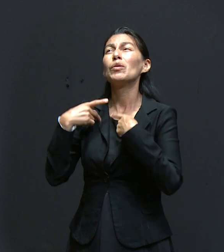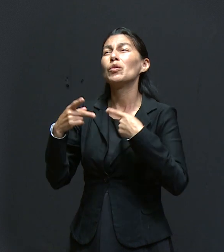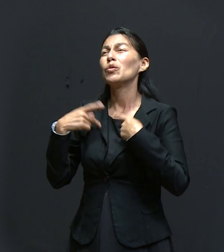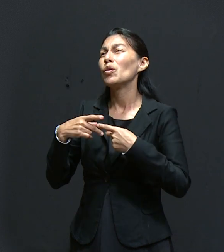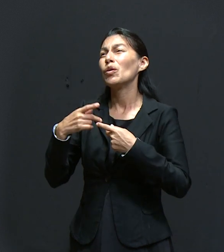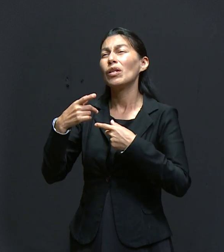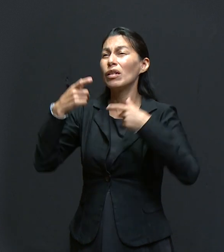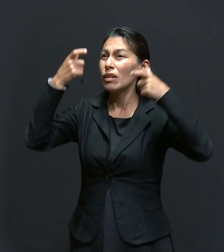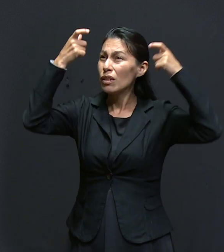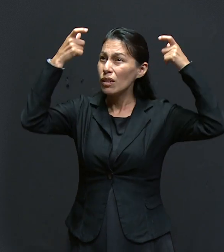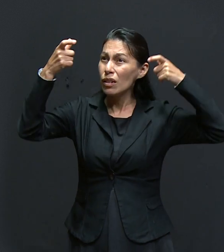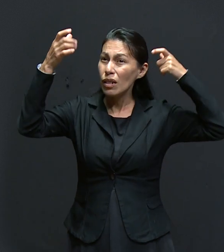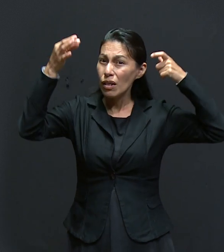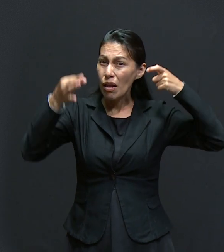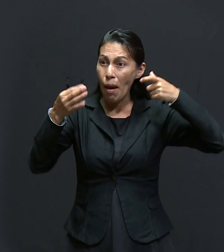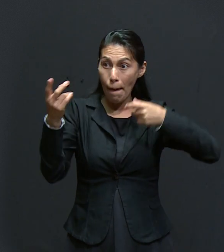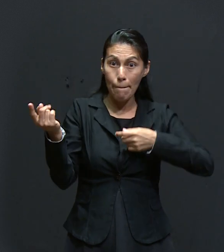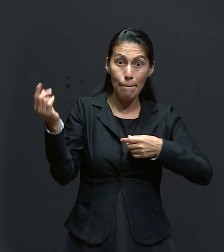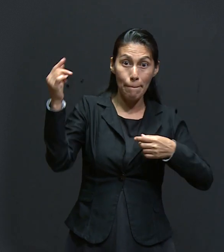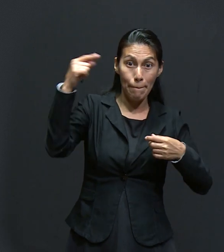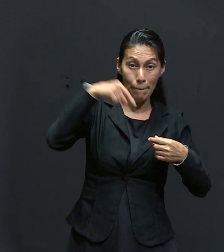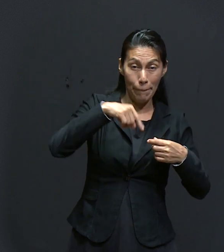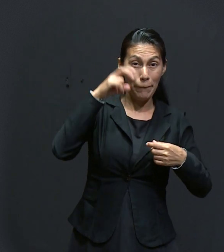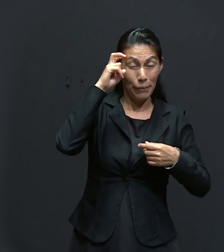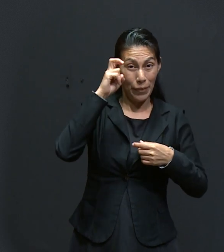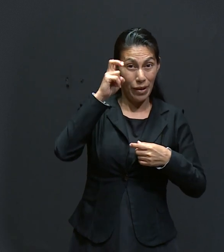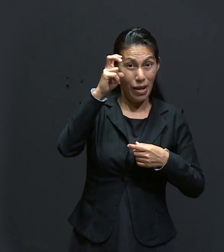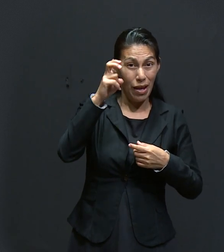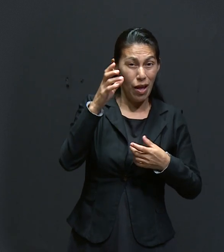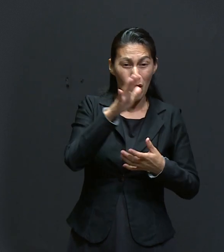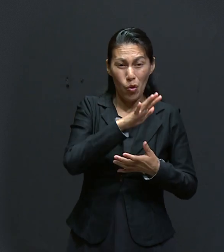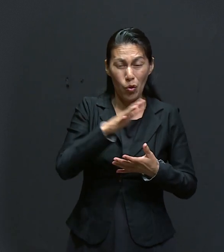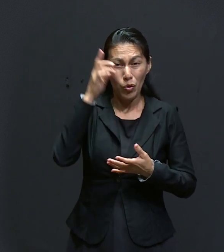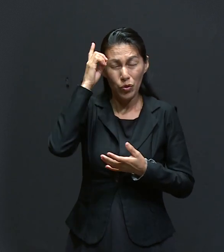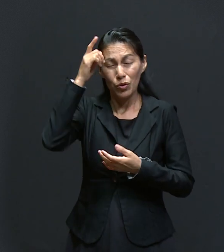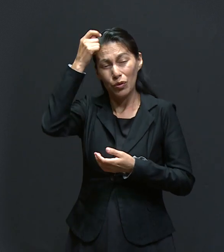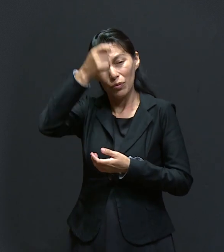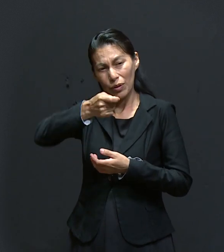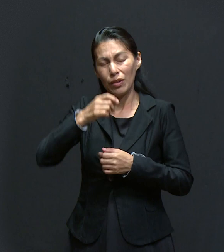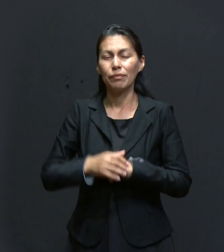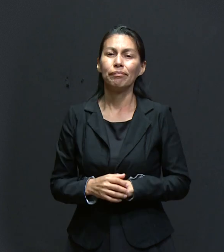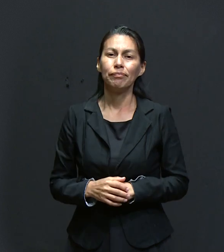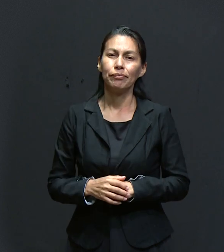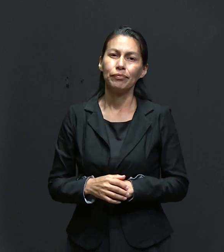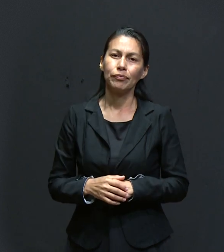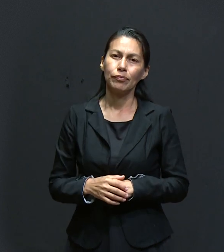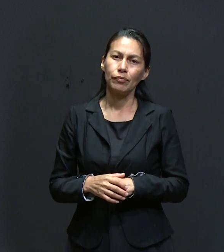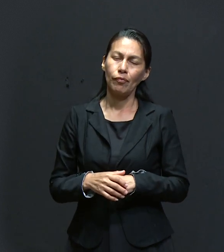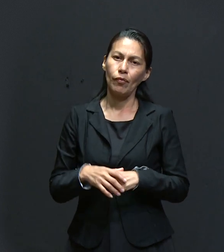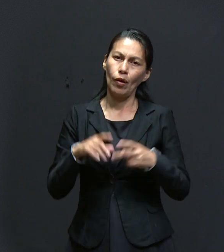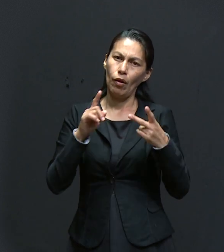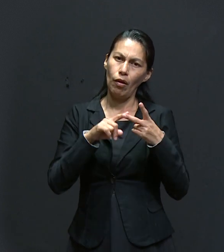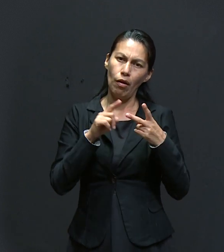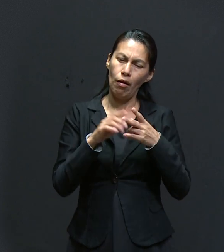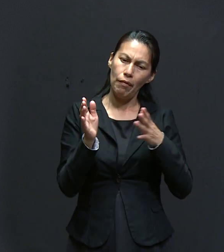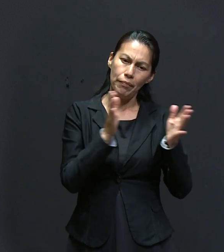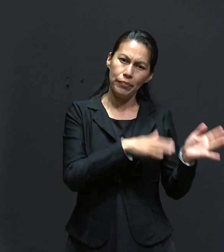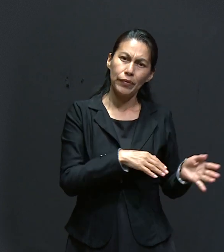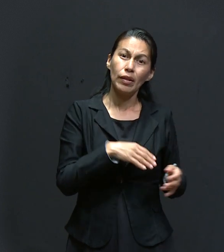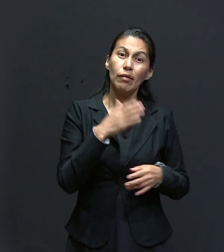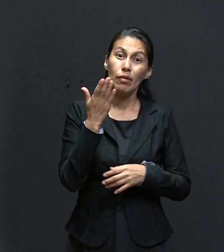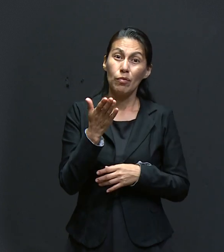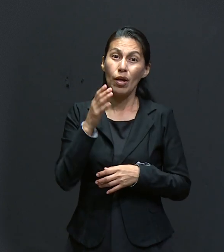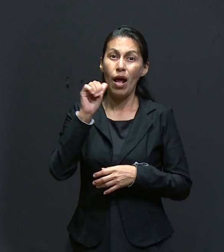a sus hogares también pedimos por alejandro herrera se acuerdan